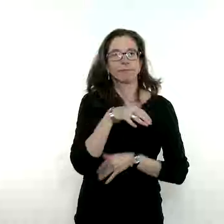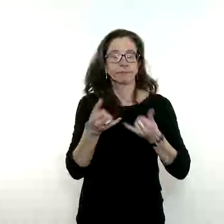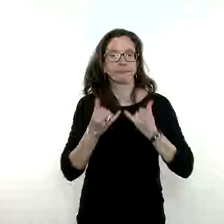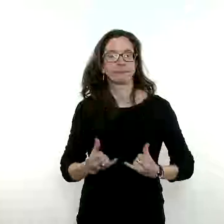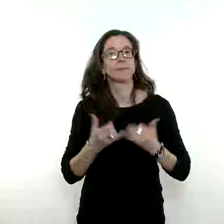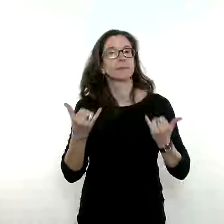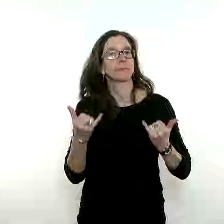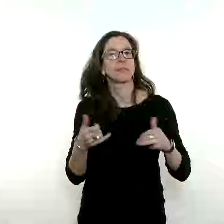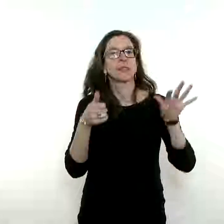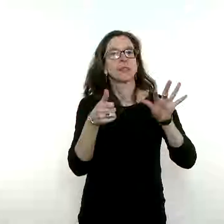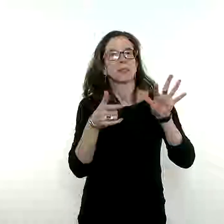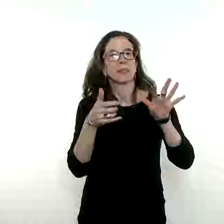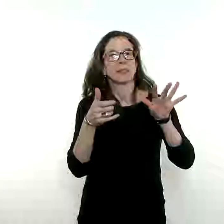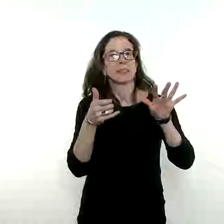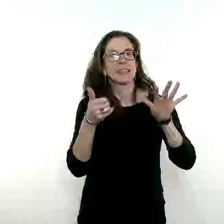voudrais